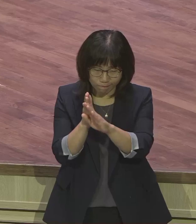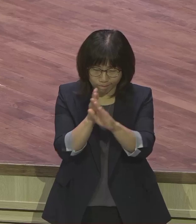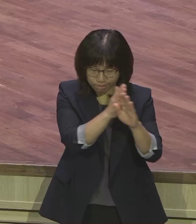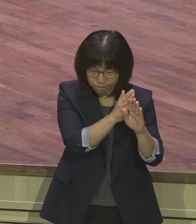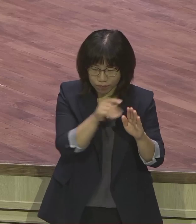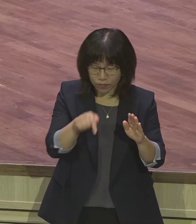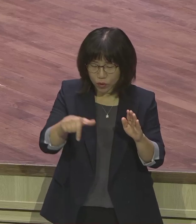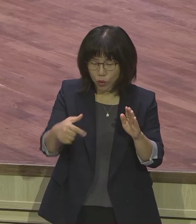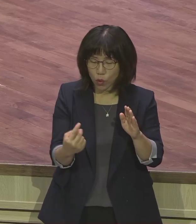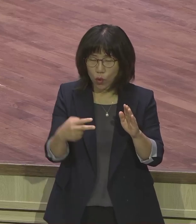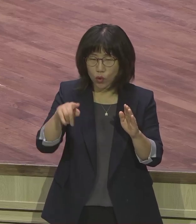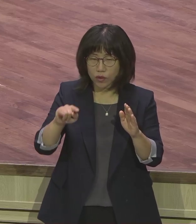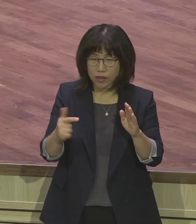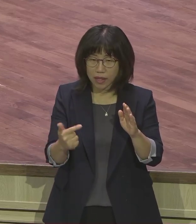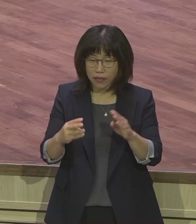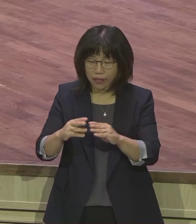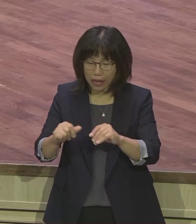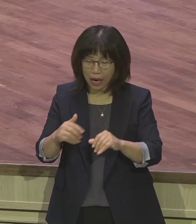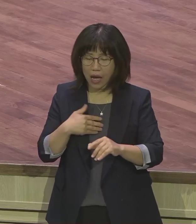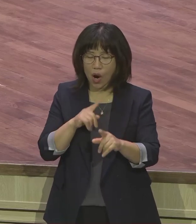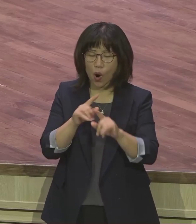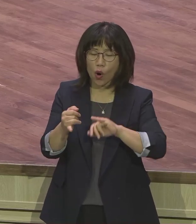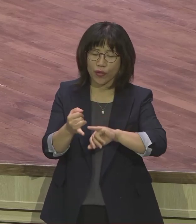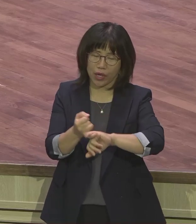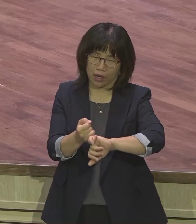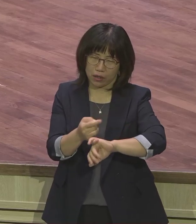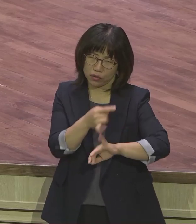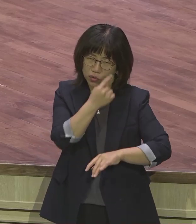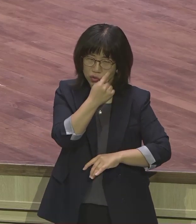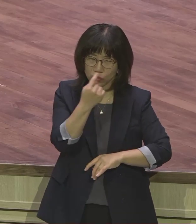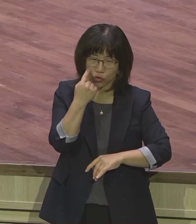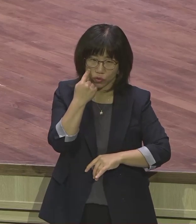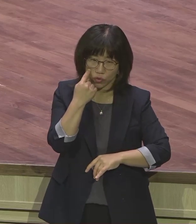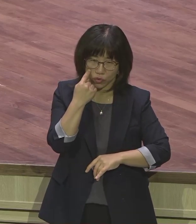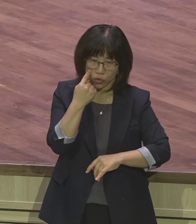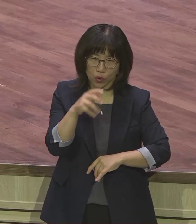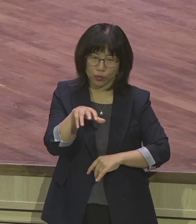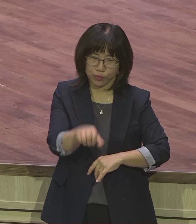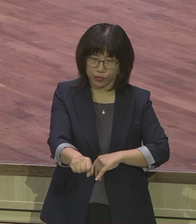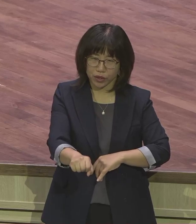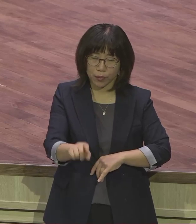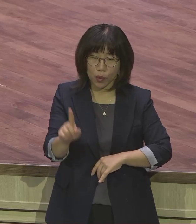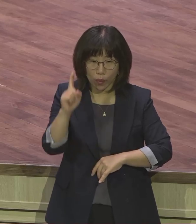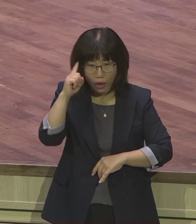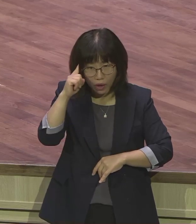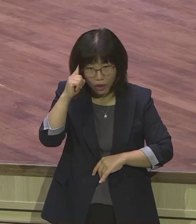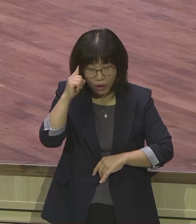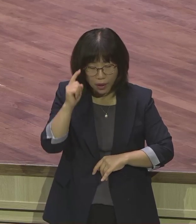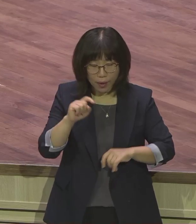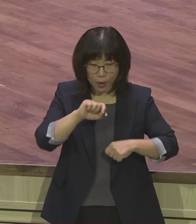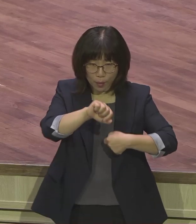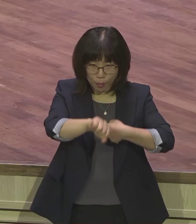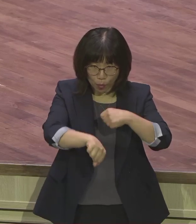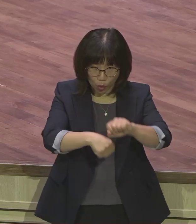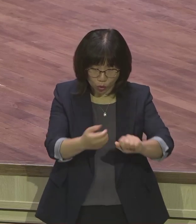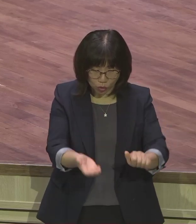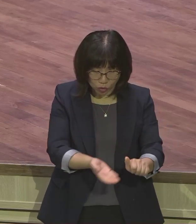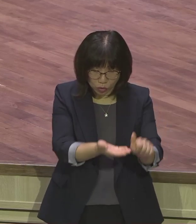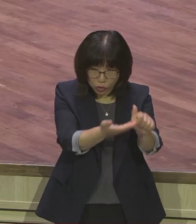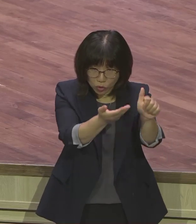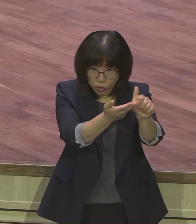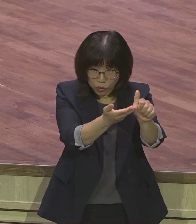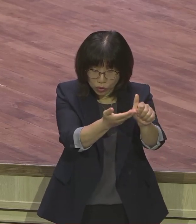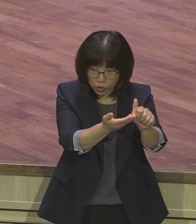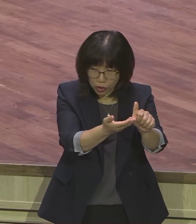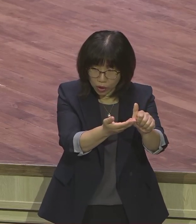관점에서 요셉이 바라본 겁니다 지금 현장을 목축업을 할 경우 어떻게 되느냐 애급사람들이